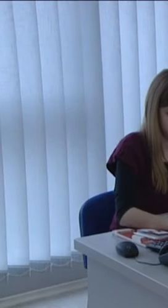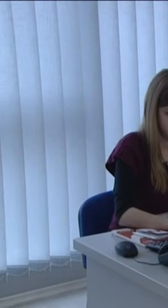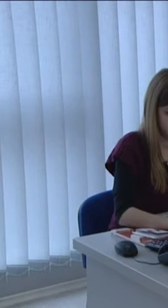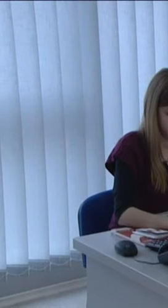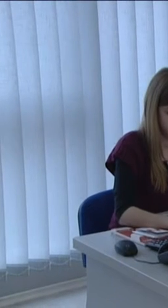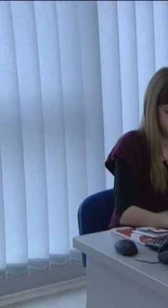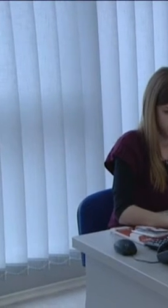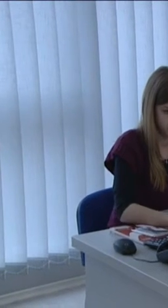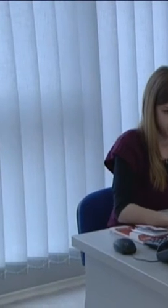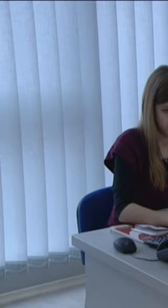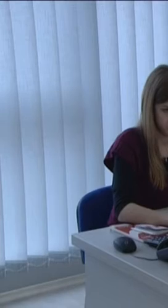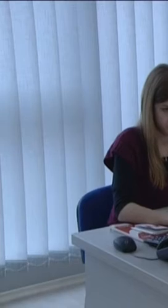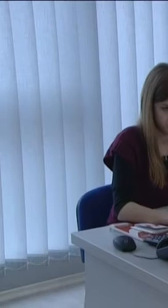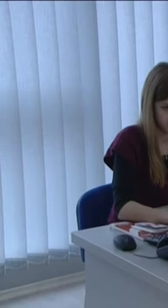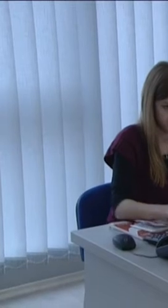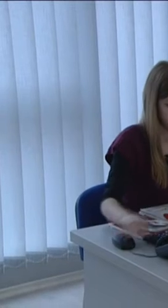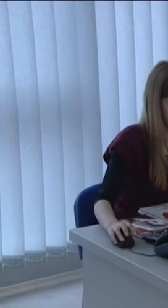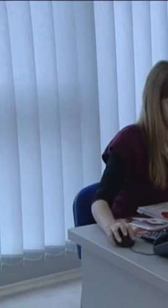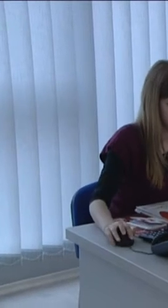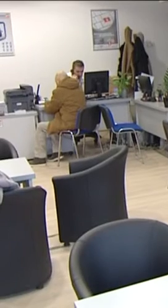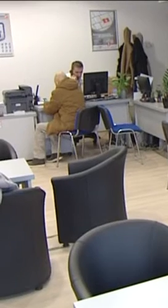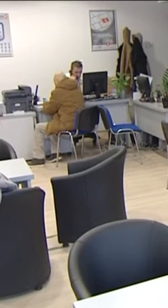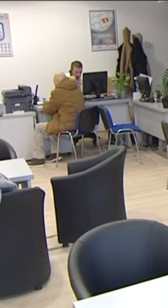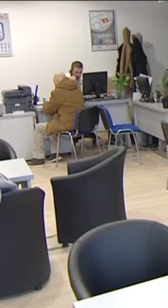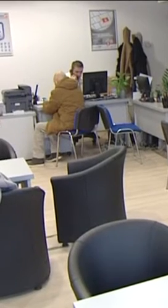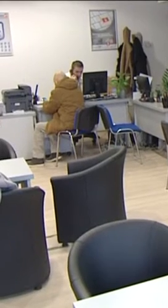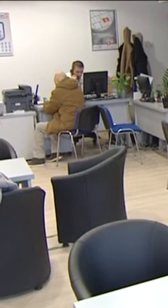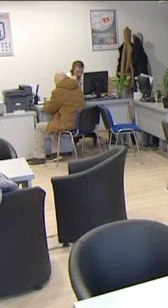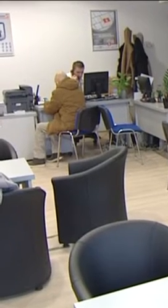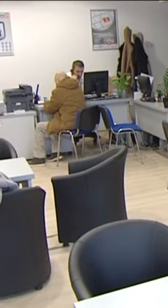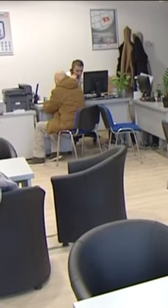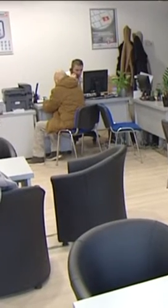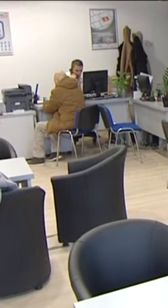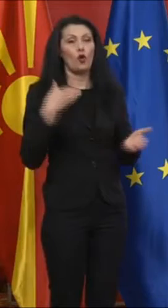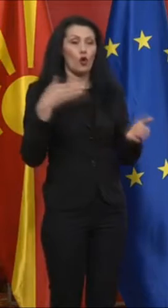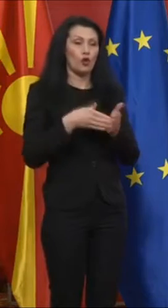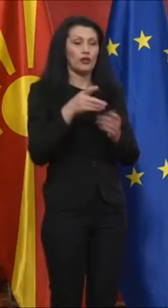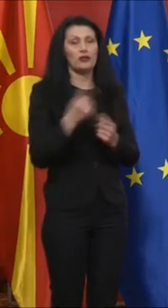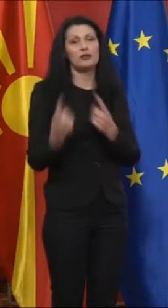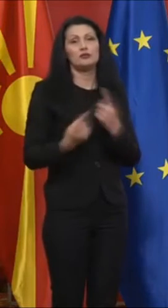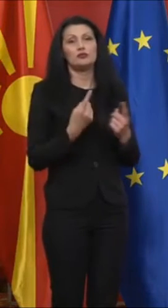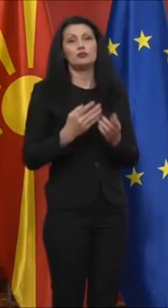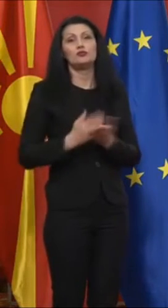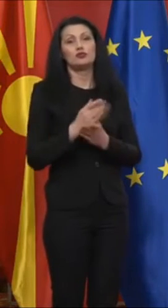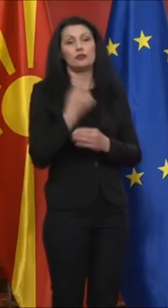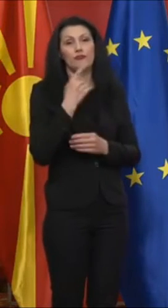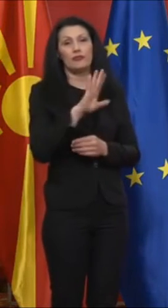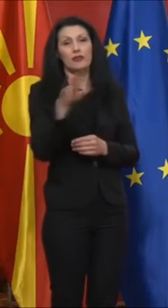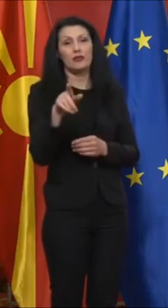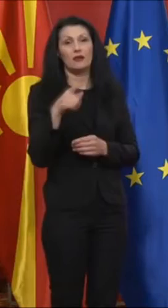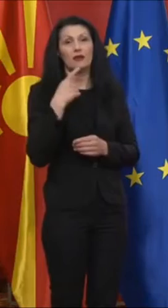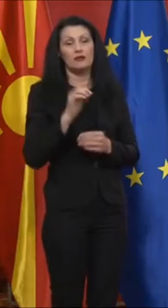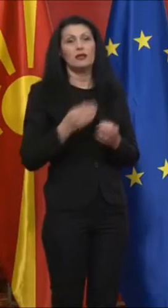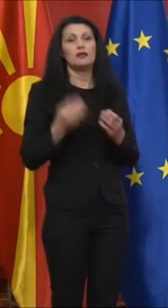време да платат данок на добивка, ретко кој се озвал, односно само 20-тина фирми до крајот на март. Директорката не соопшти дали меѓу нив